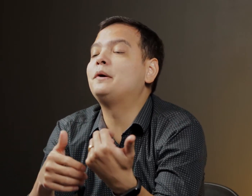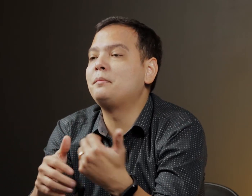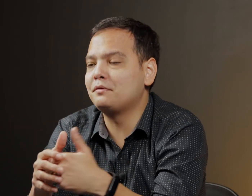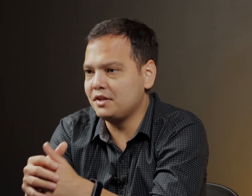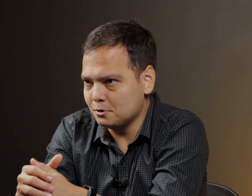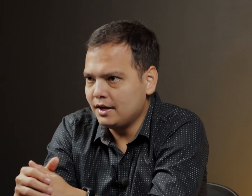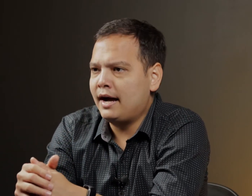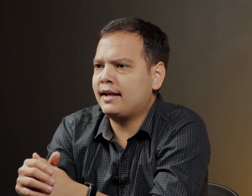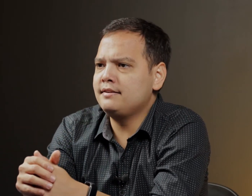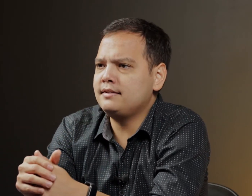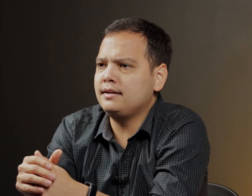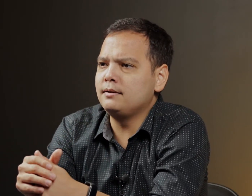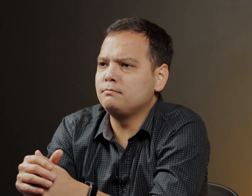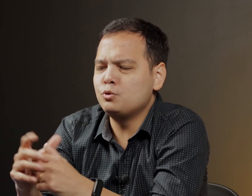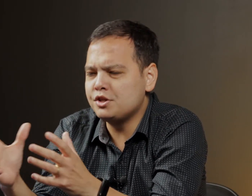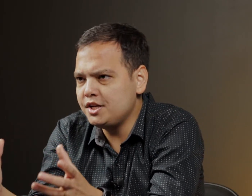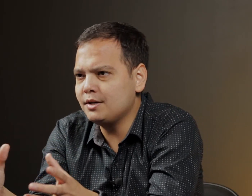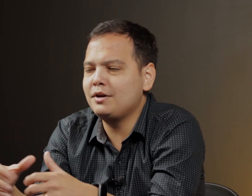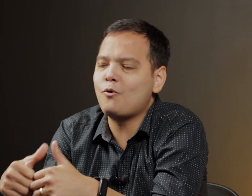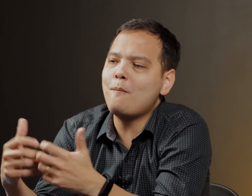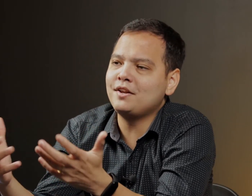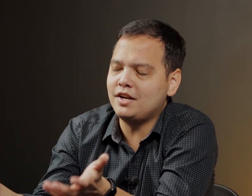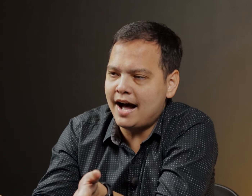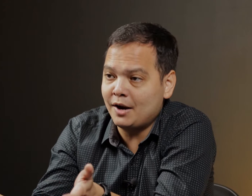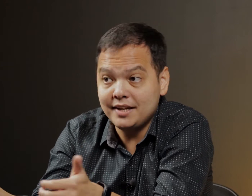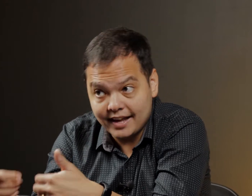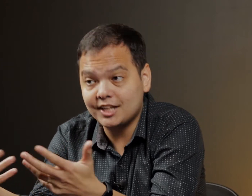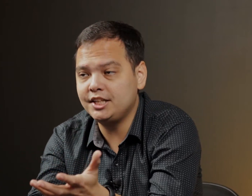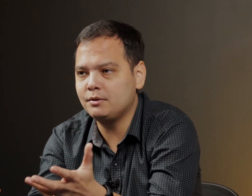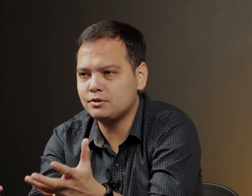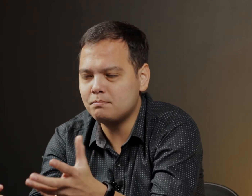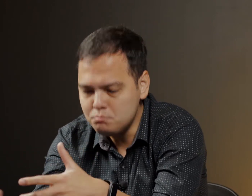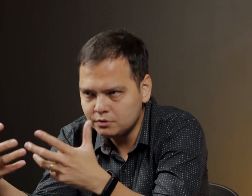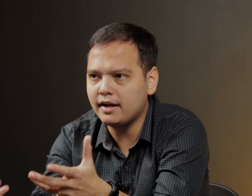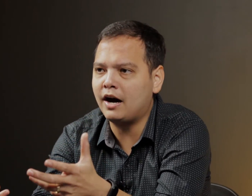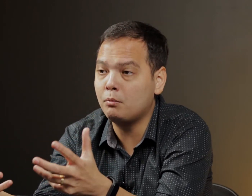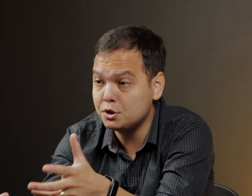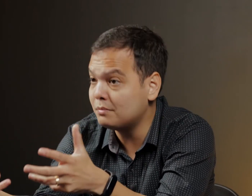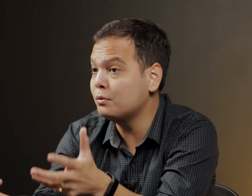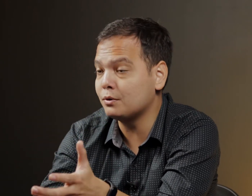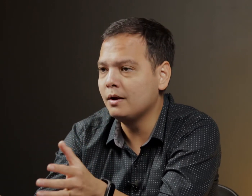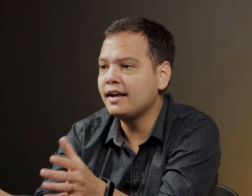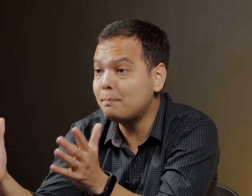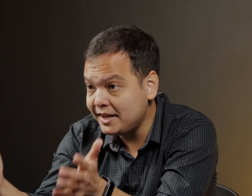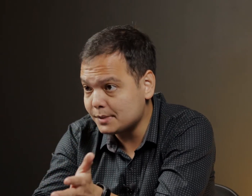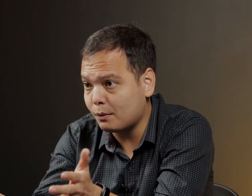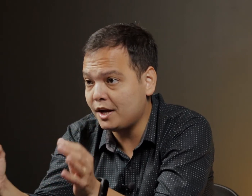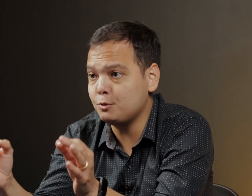primeiro vídeo, aqueles que curtiram, que compartilharam, que interagiram, isso é muito legal, motiva muito. E principalmente o